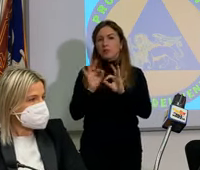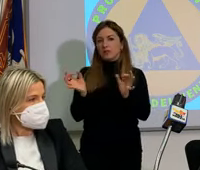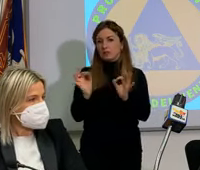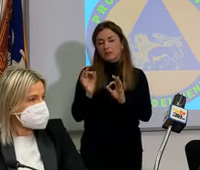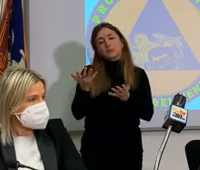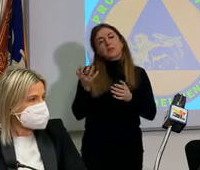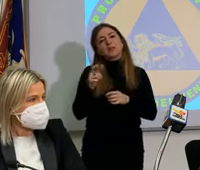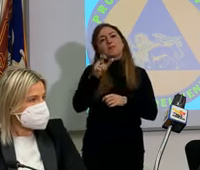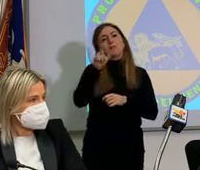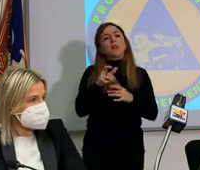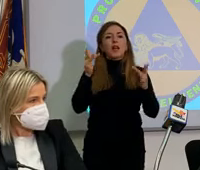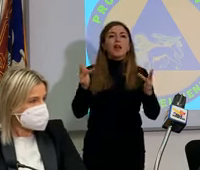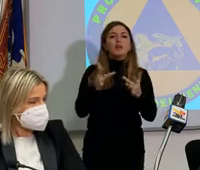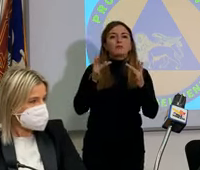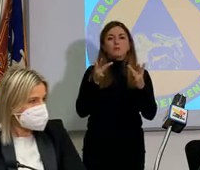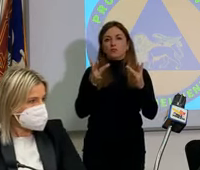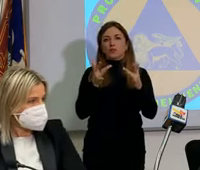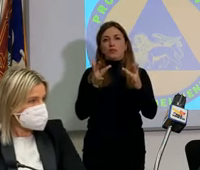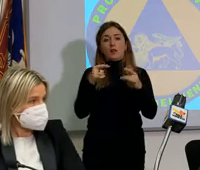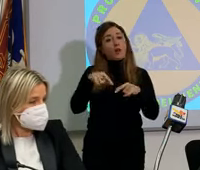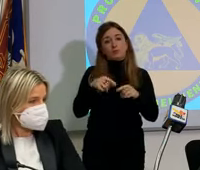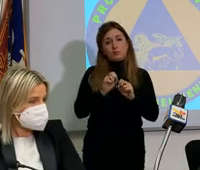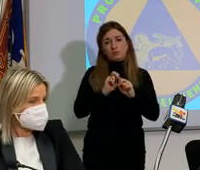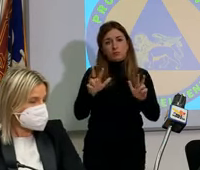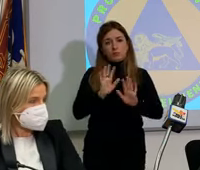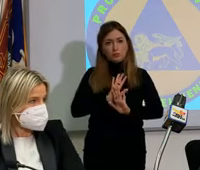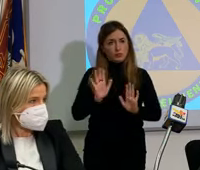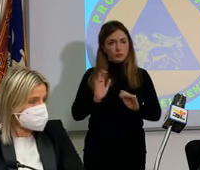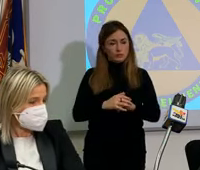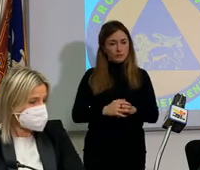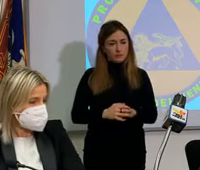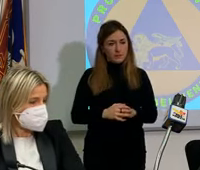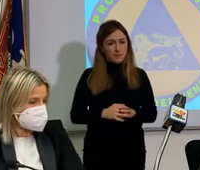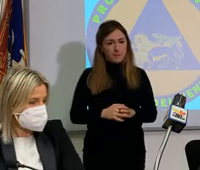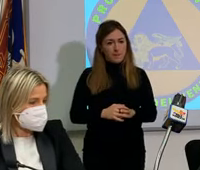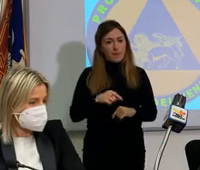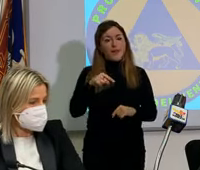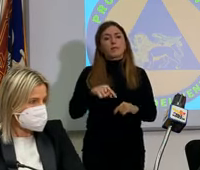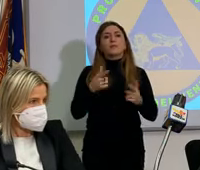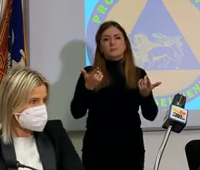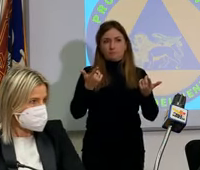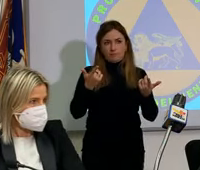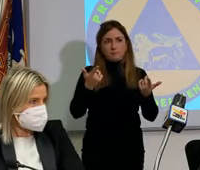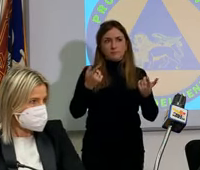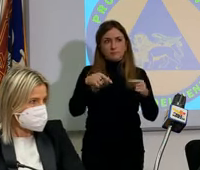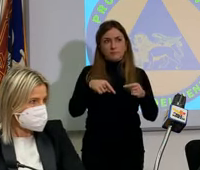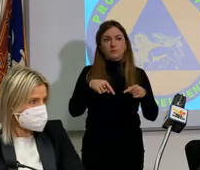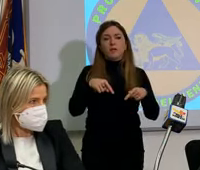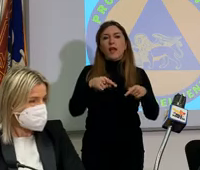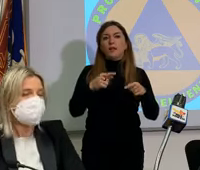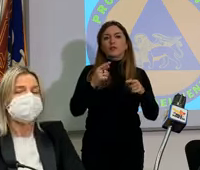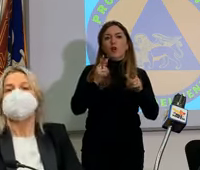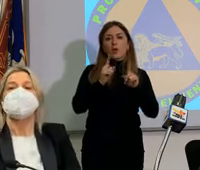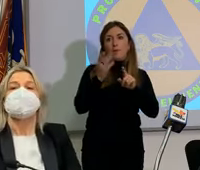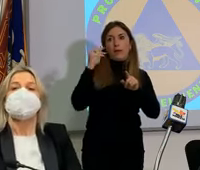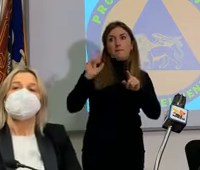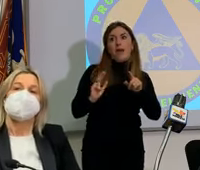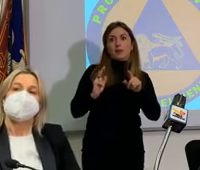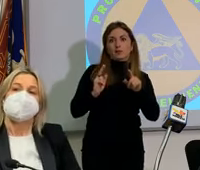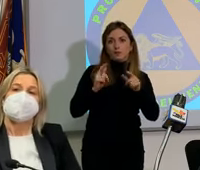pazienti più lievi che oggi non vediamo più adesso che la gravità è sovrapponibile a quella precedente le